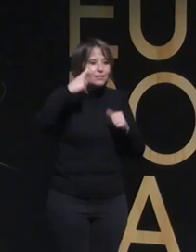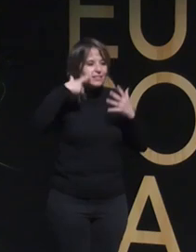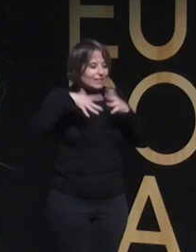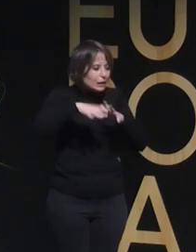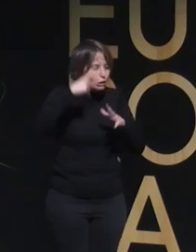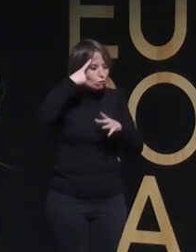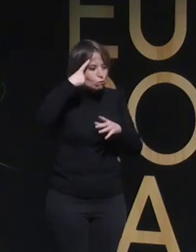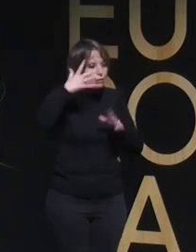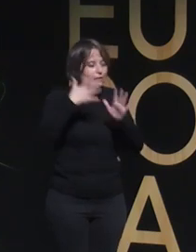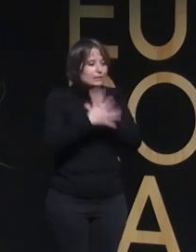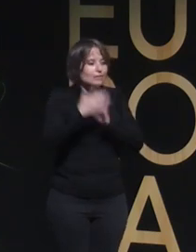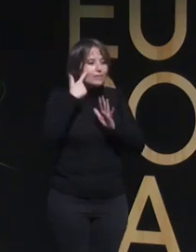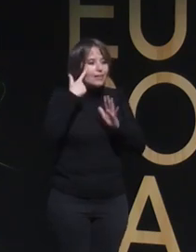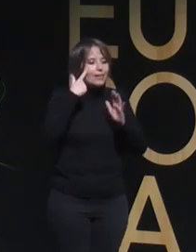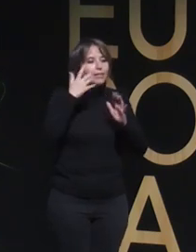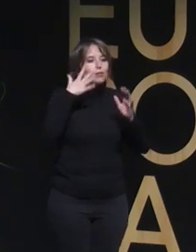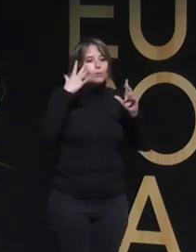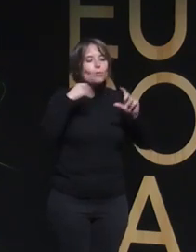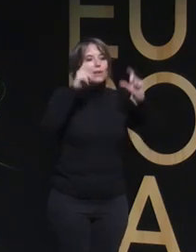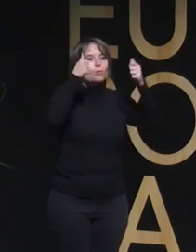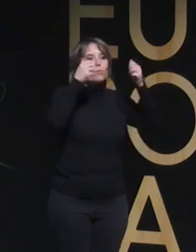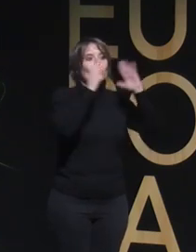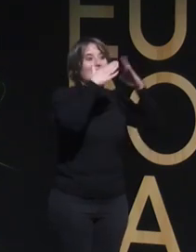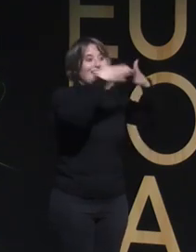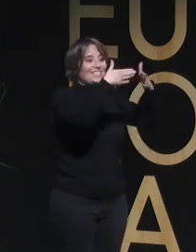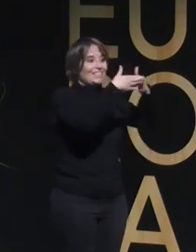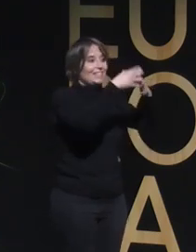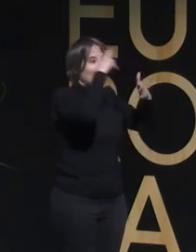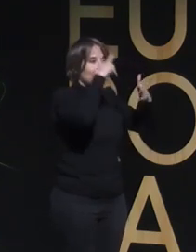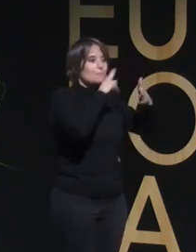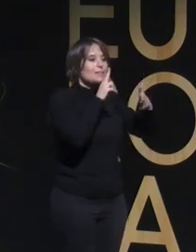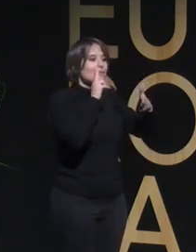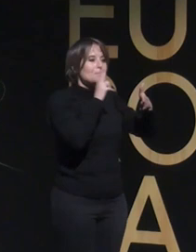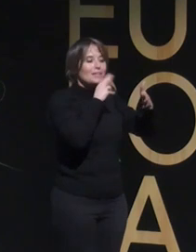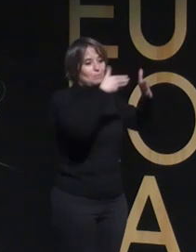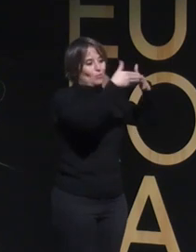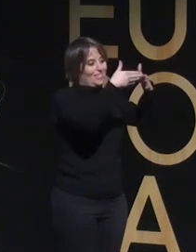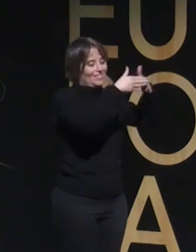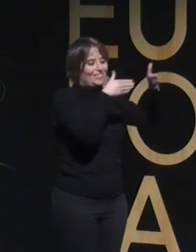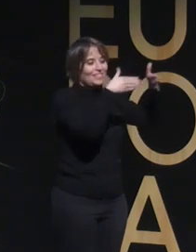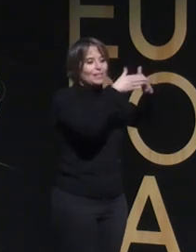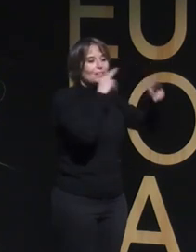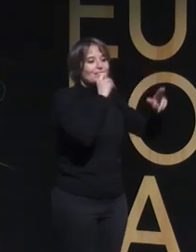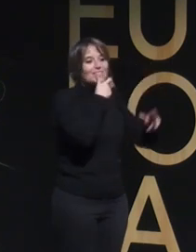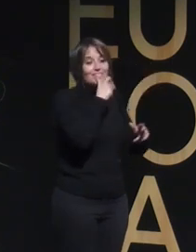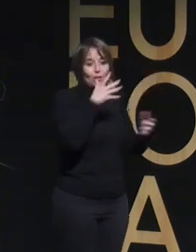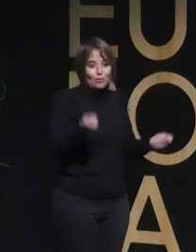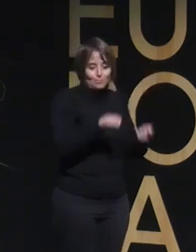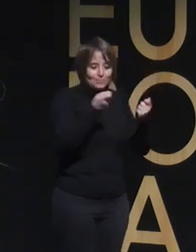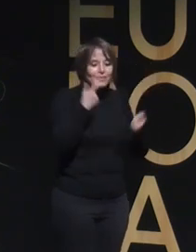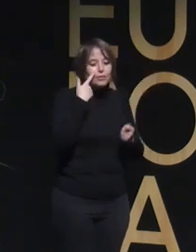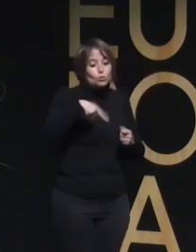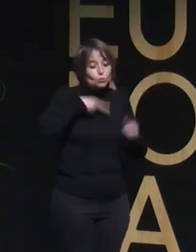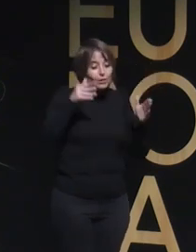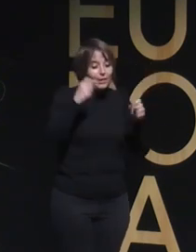yo le decía, es la esquinica donde colgar fotos del padre y la madre. Y entonces él ha puesto nombre en inglés, ¿no? Y ahora nos lo van a publicar. Y lo que